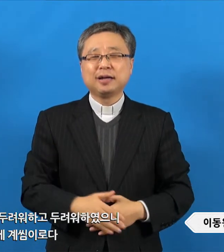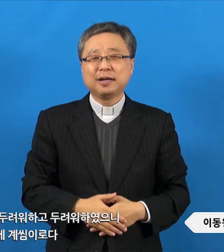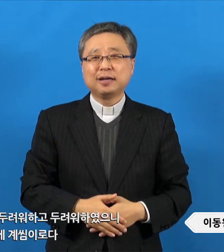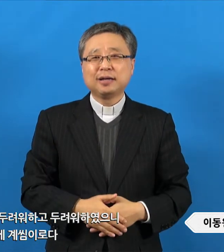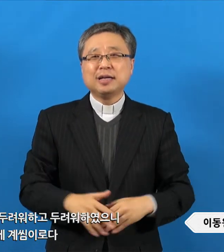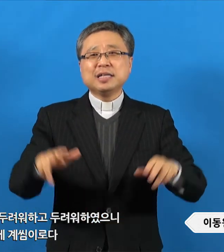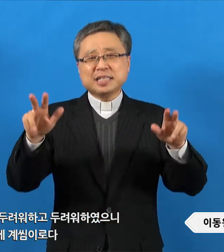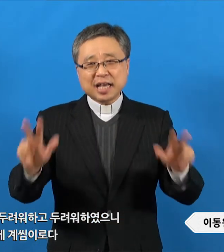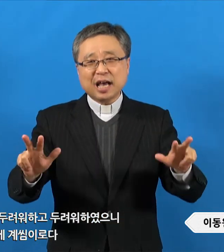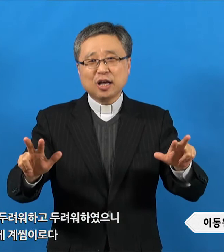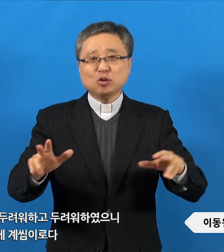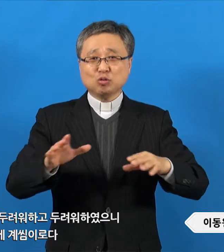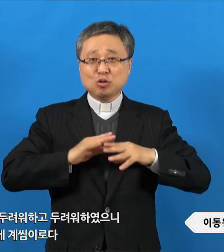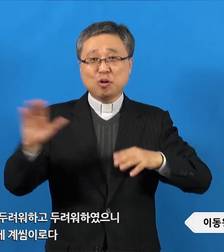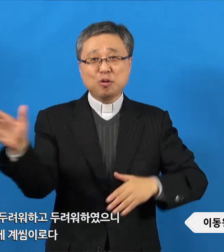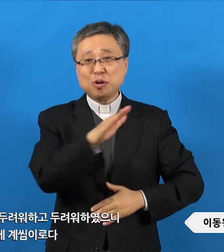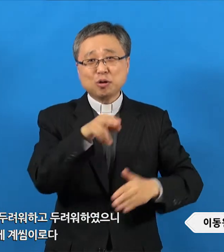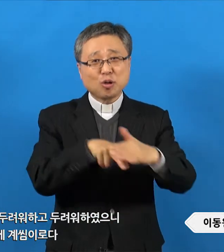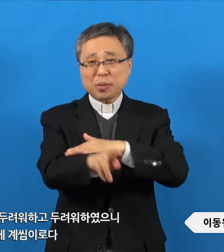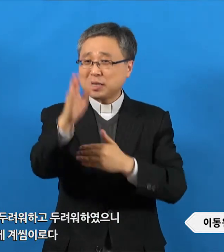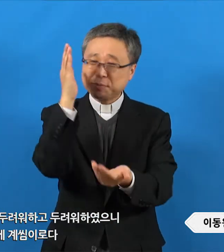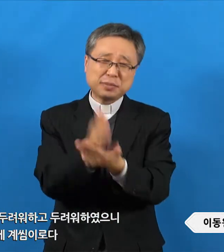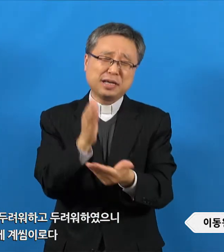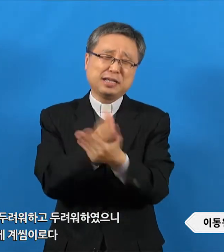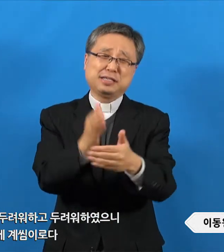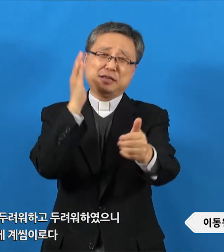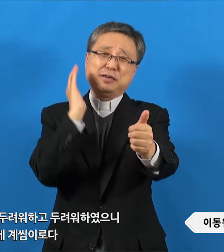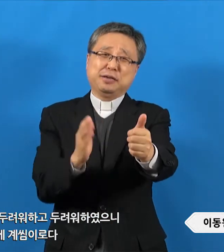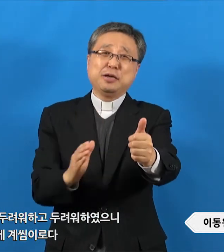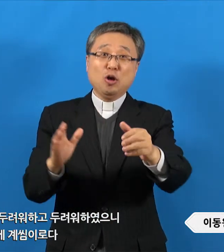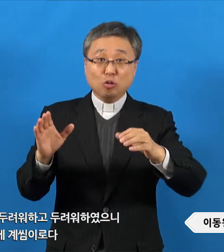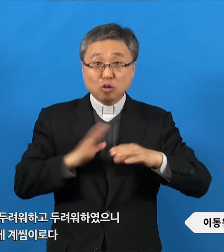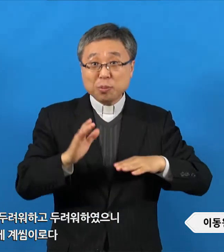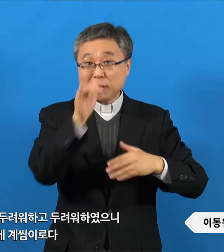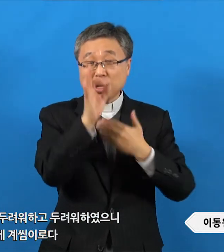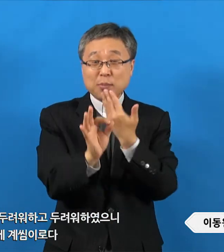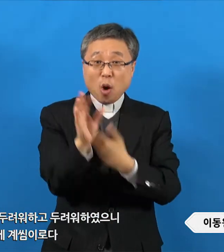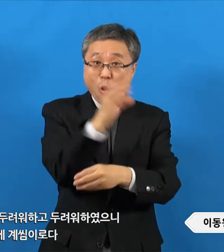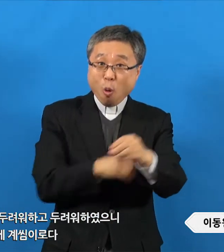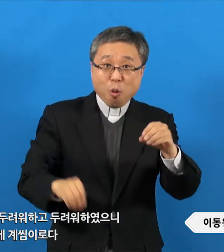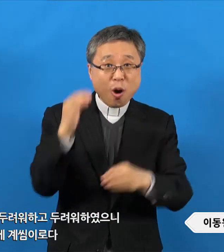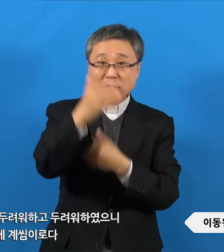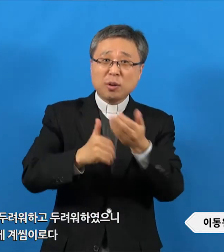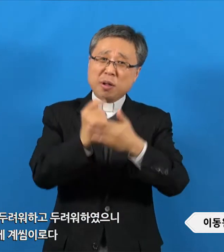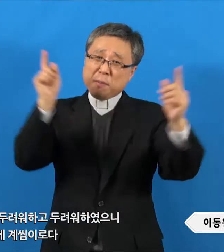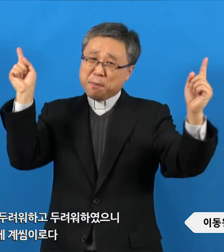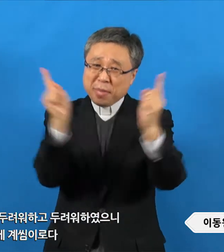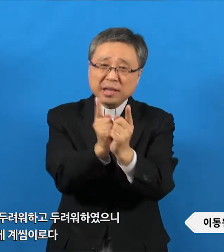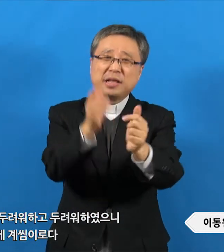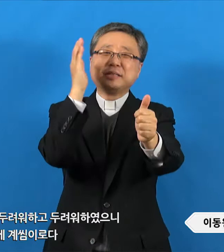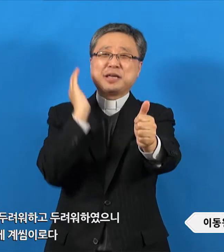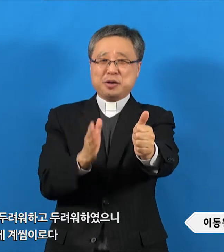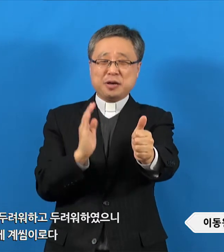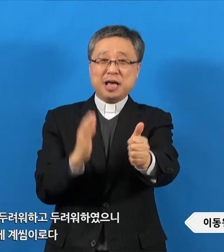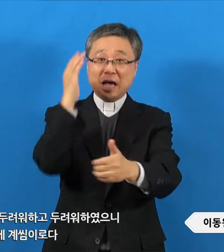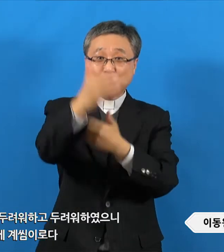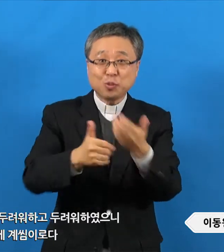자, 이 두려움으로부터 도피하지 마세요. 두려움이 있다면 오히려 하나님을 만나세요. 하나님은 우리의 마음속에